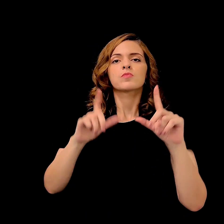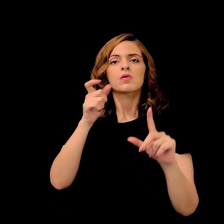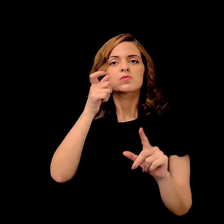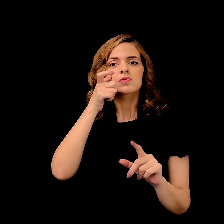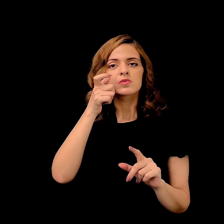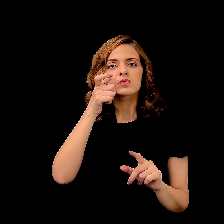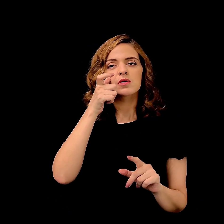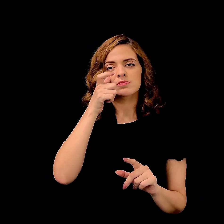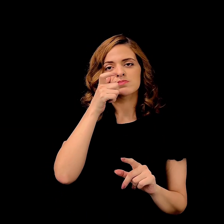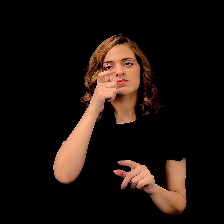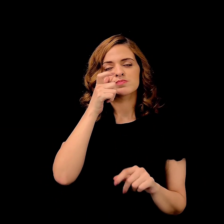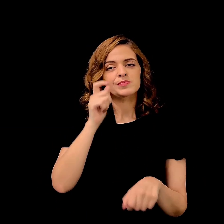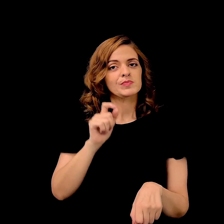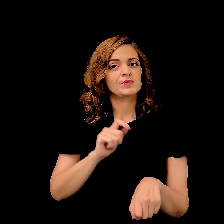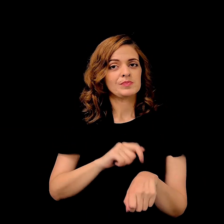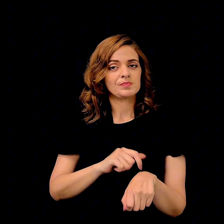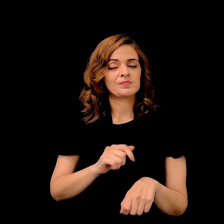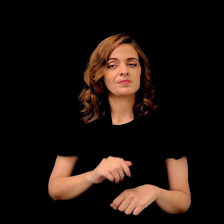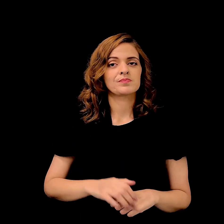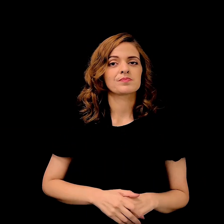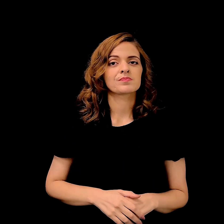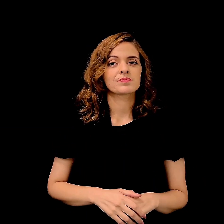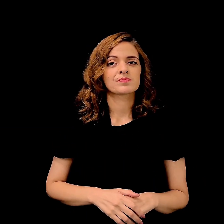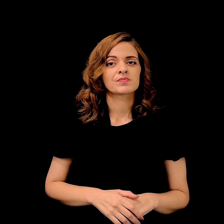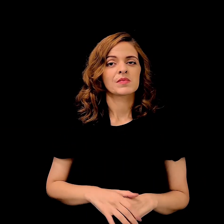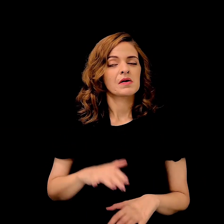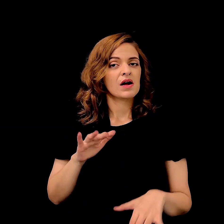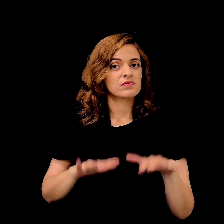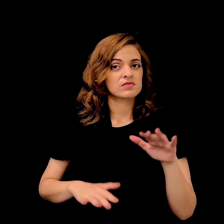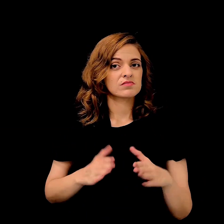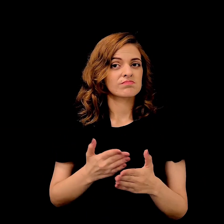instante e que talvez esteja aí